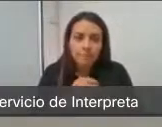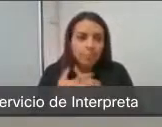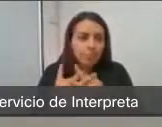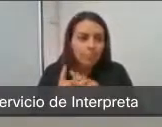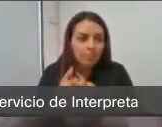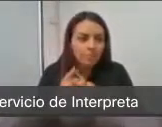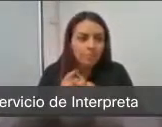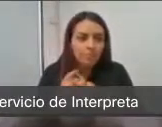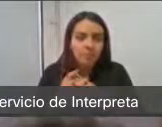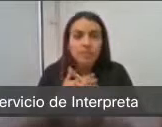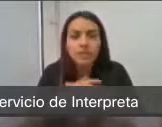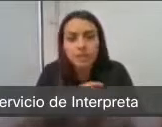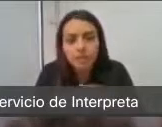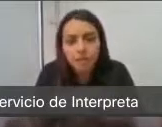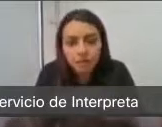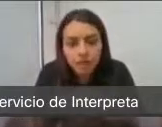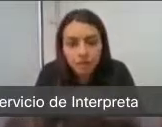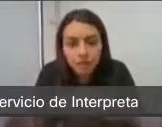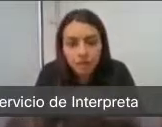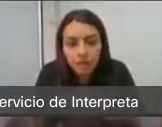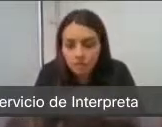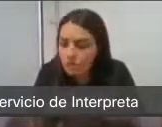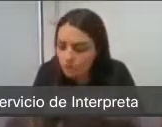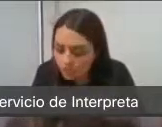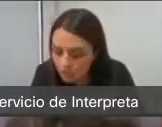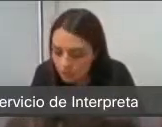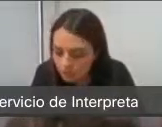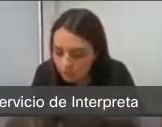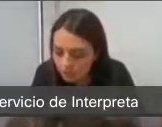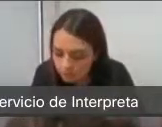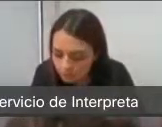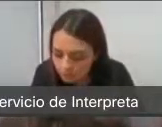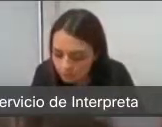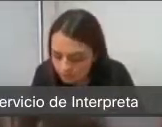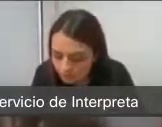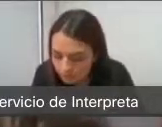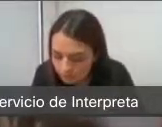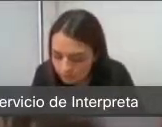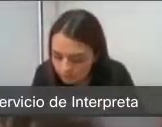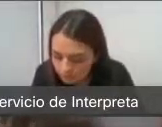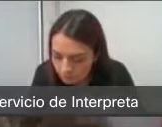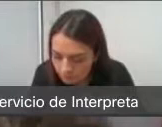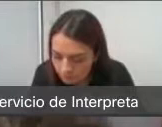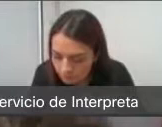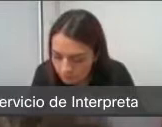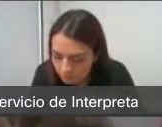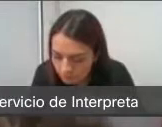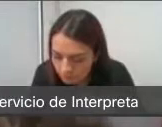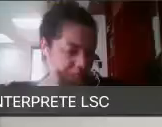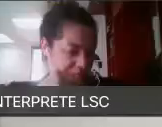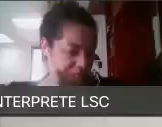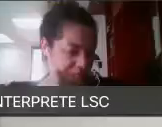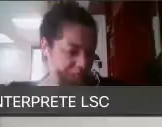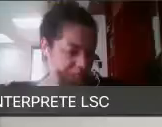Cindy, ¿tú tienes esa presentación? ¿Sí? Sí, yo la tengo acá. ¿A dónde la mandaron? Porque a mí no me la mandaron.